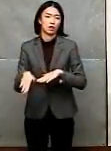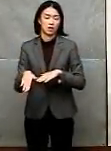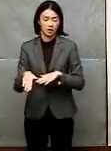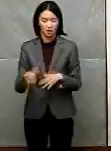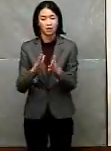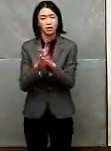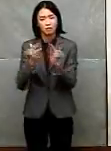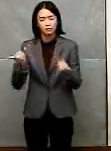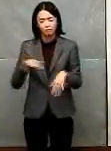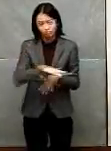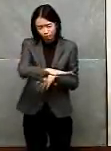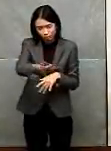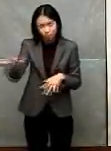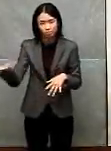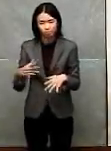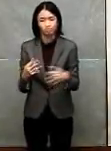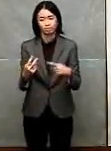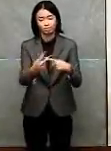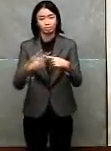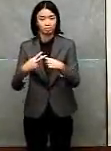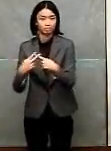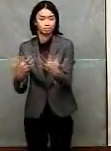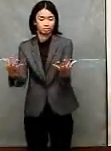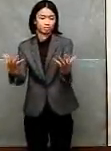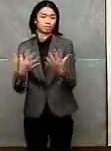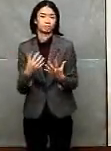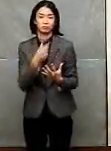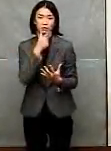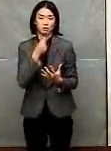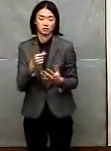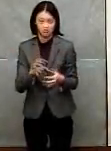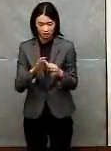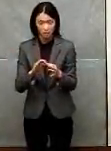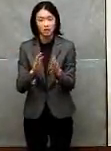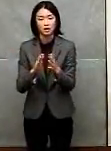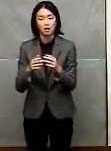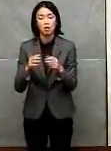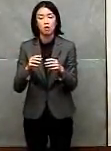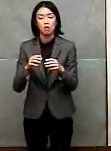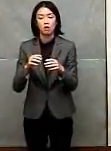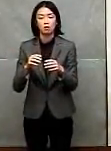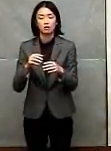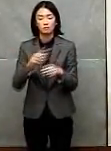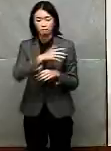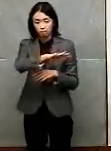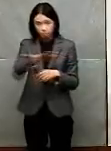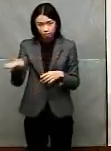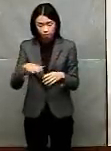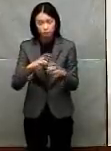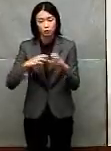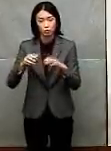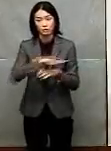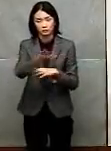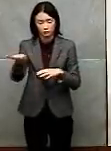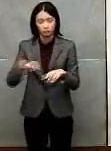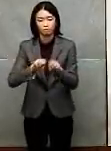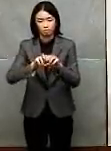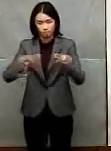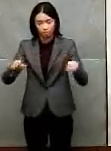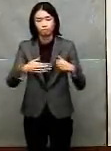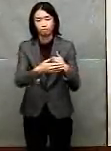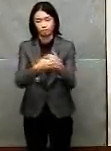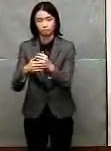民の皆さんからご参加いただきますよう、報道機関の皆様からも PR にご協力よろしくお願いいたします